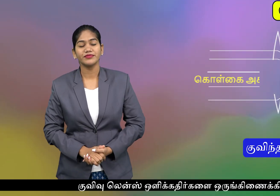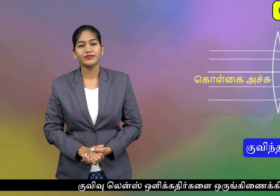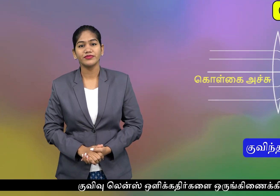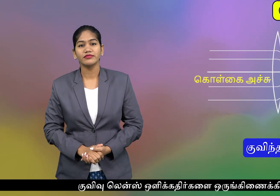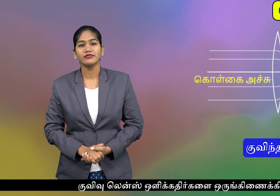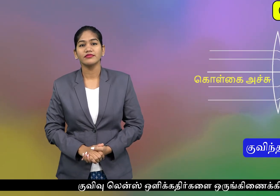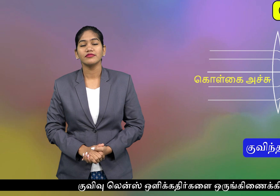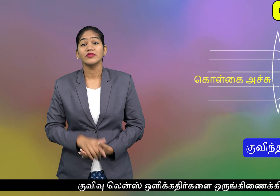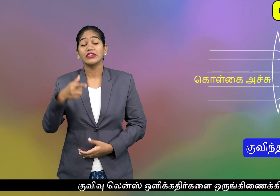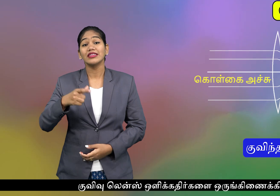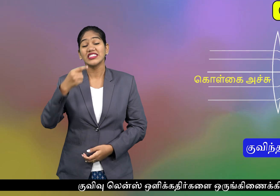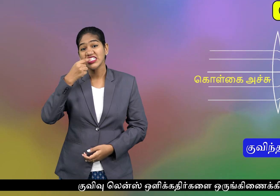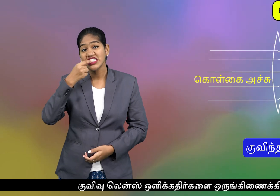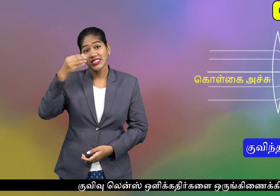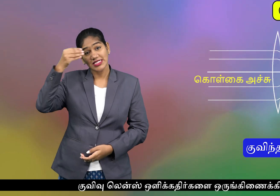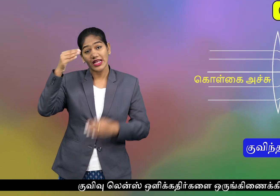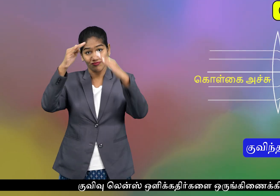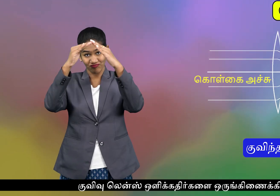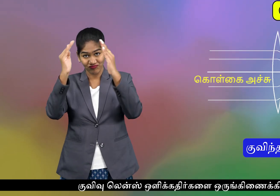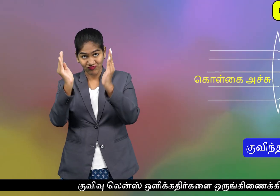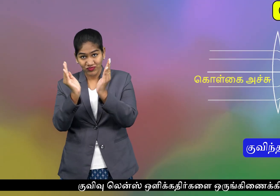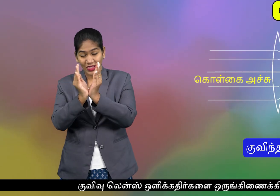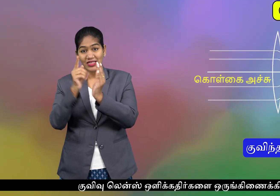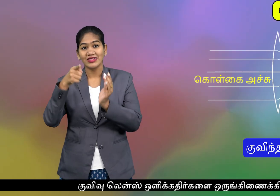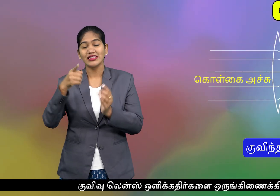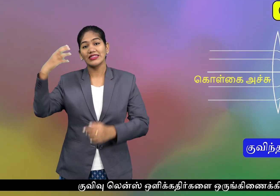குவிவு வில்லை ஒளிக்கதிர்களை ஒருங்கிணைக்கிறது.